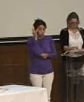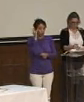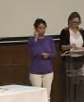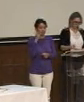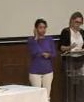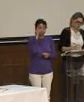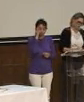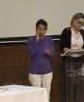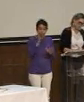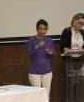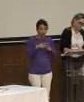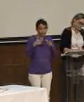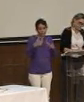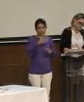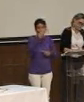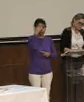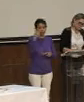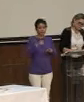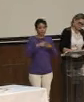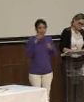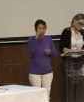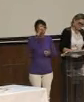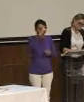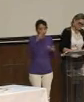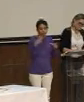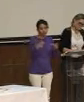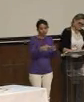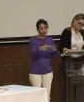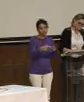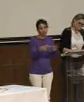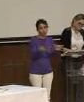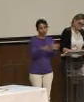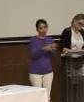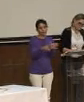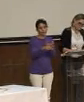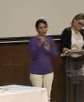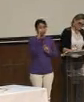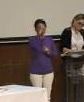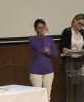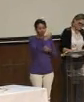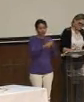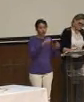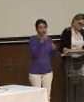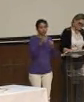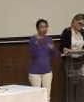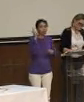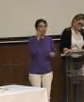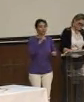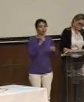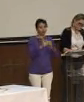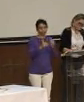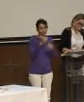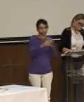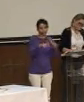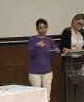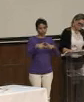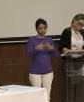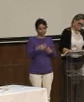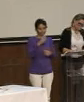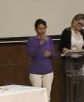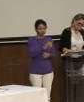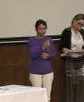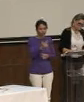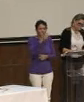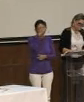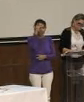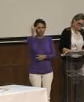precisamos aumentar a gente, mas dificuldade de espaço e dificuldade de condições de trabalho, de fluxos de trabalho que não estão estabelecidos. Cada dia aparece um